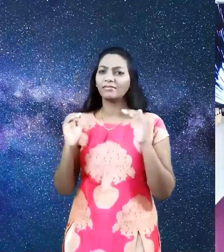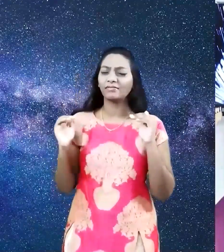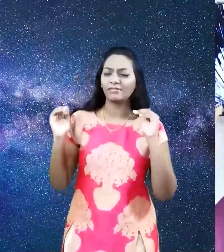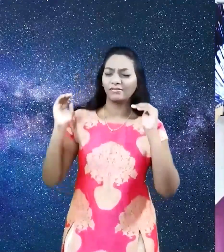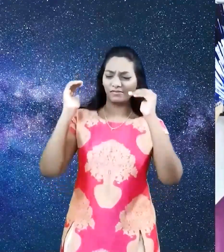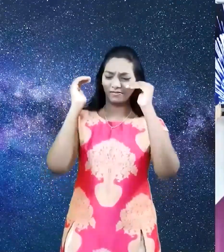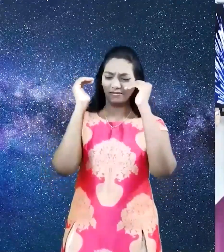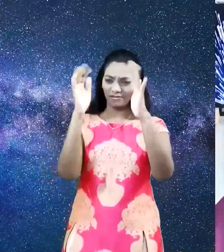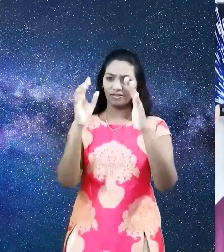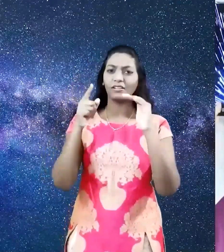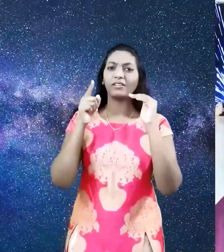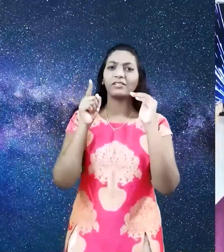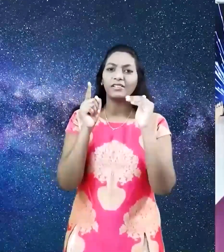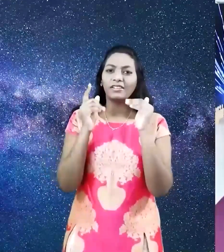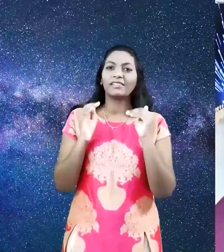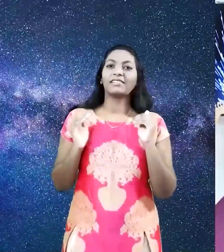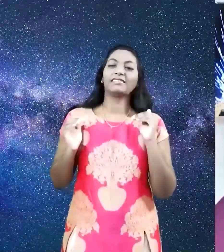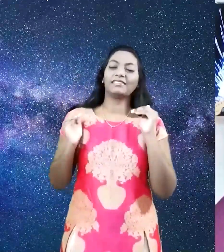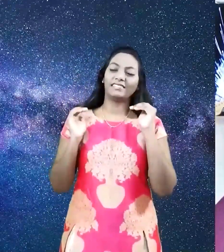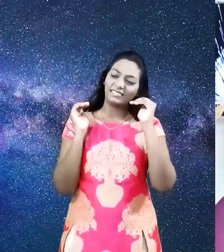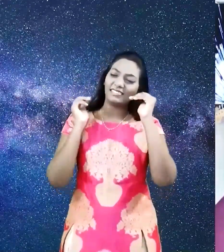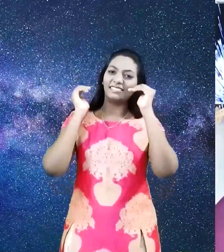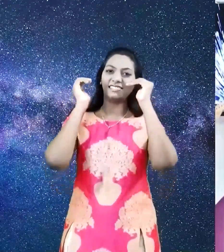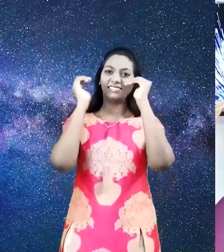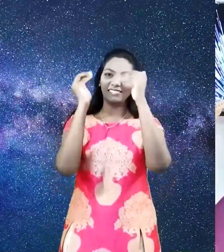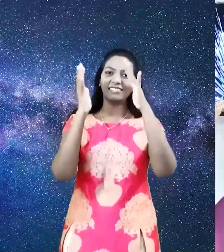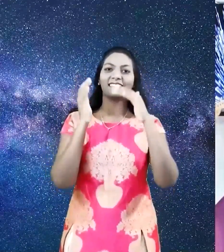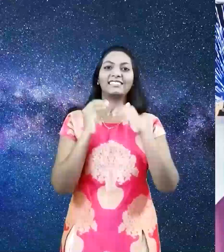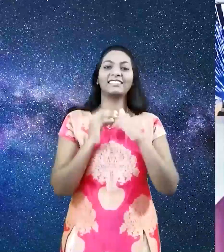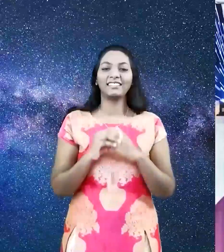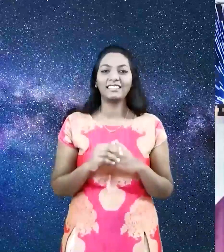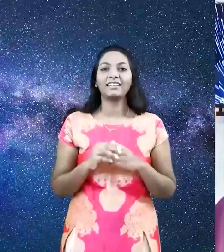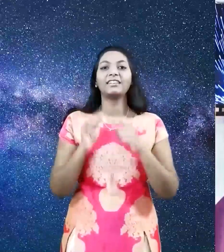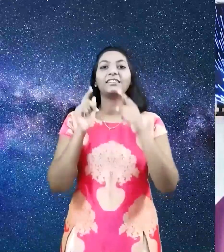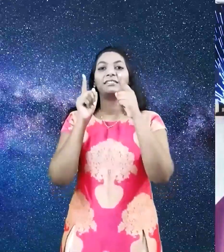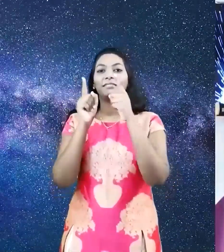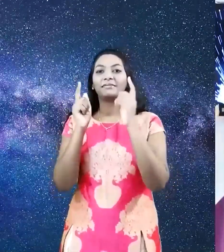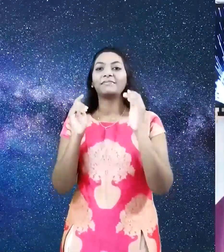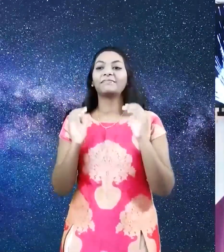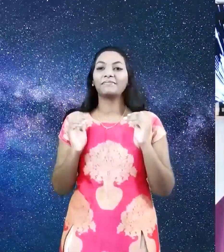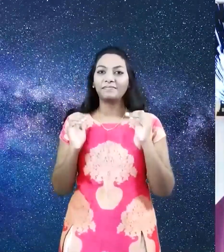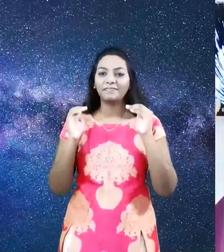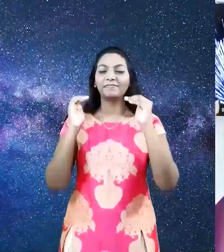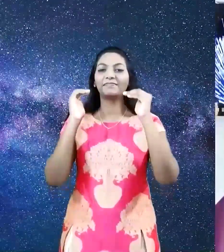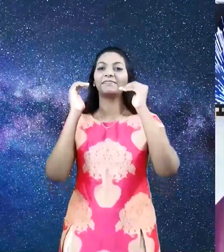ऊंचा ऊंचा तू सबसे